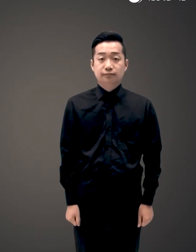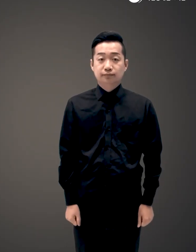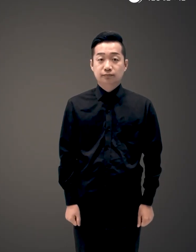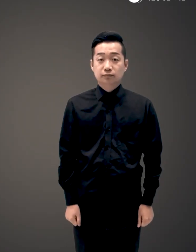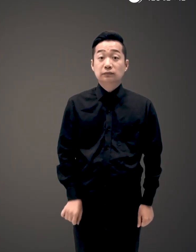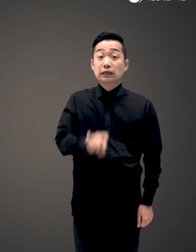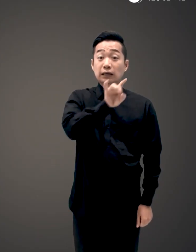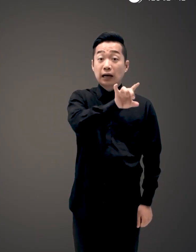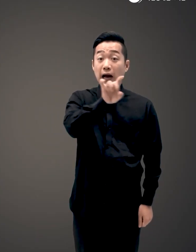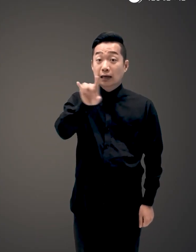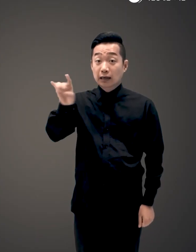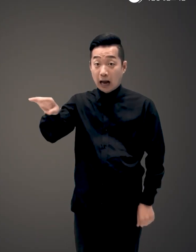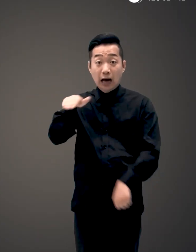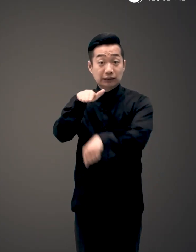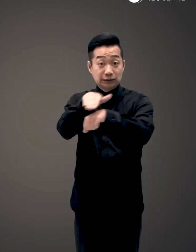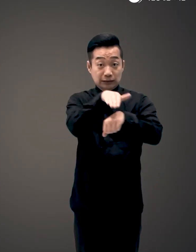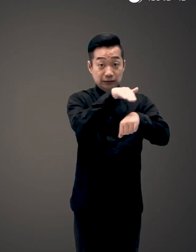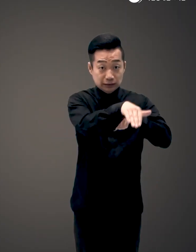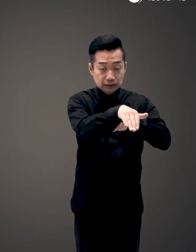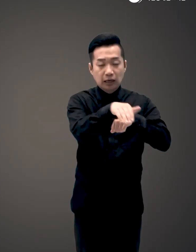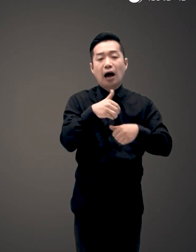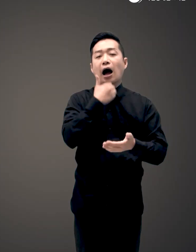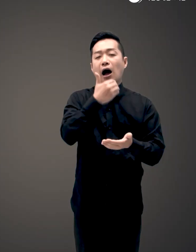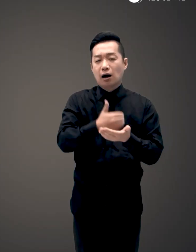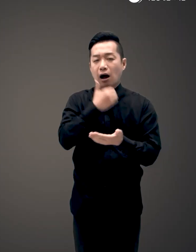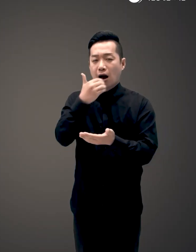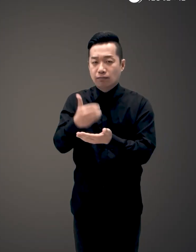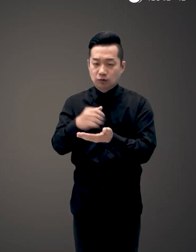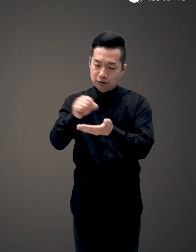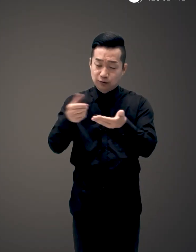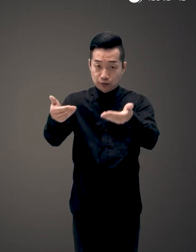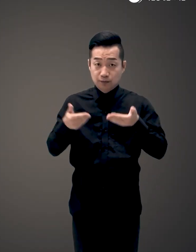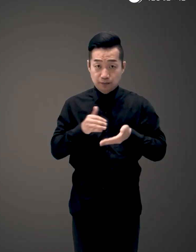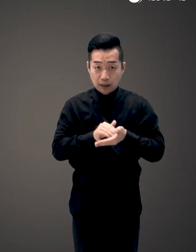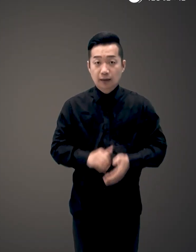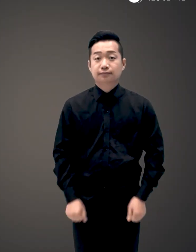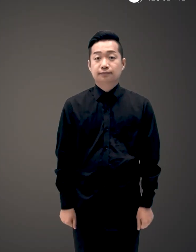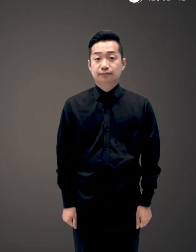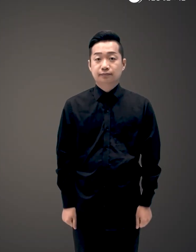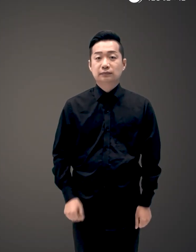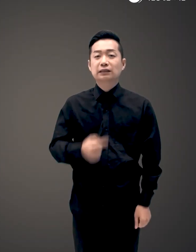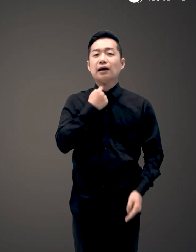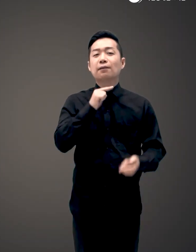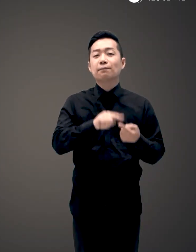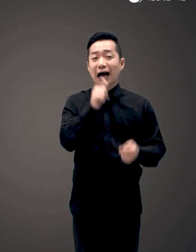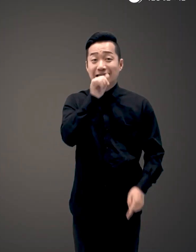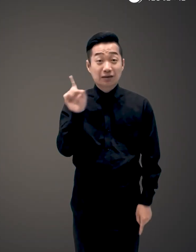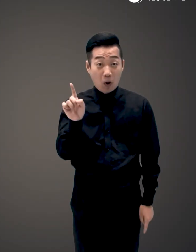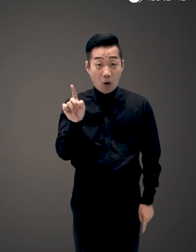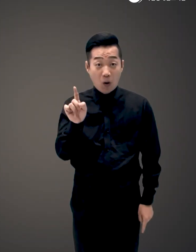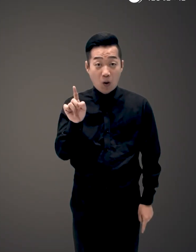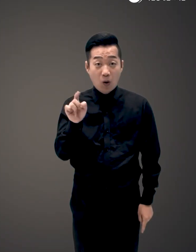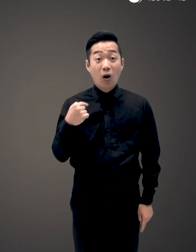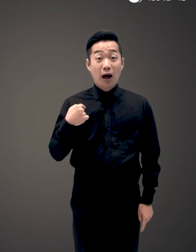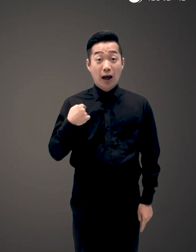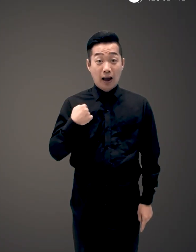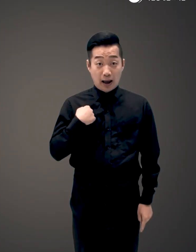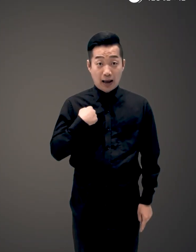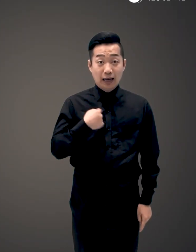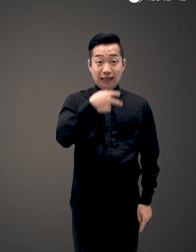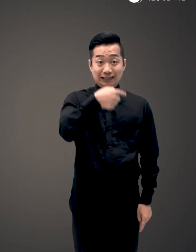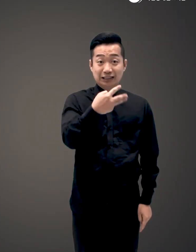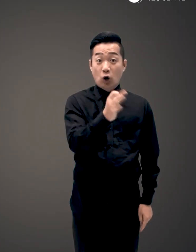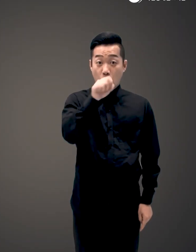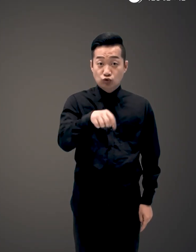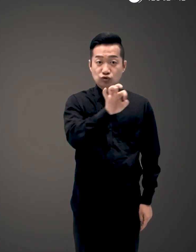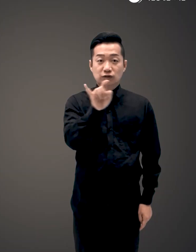했던 분들이 정말 각자의 그 스타일에 맞게 감동적으로 써주셨거든요. 특히나 마음에 드는 구절이, 드로앤드류는